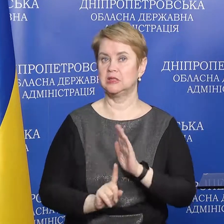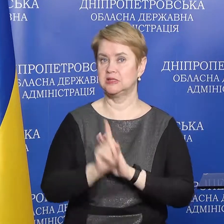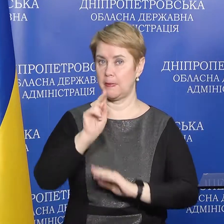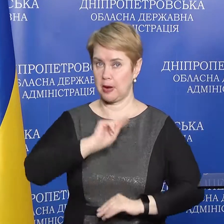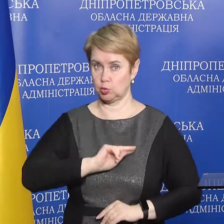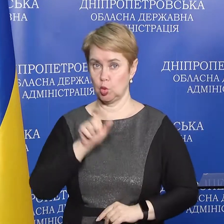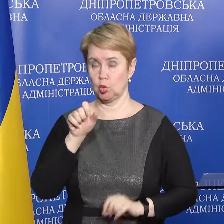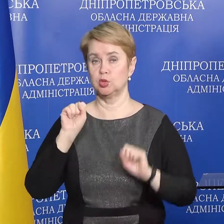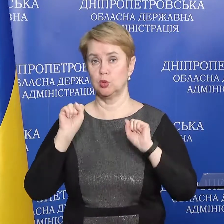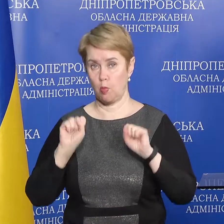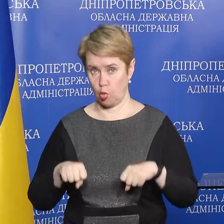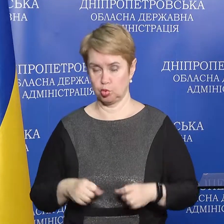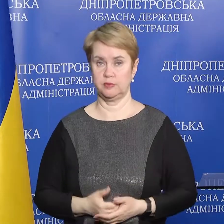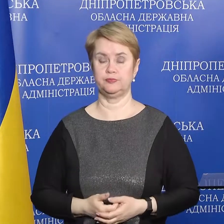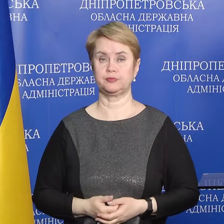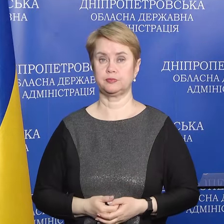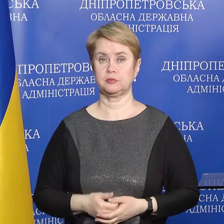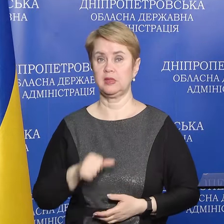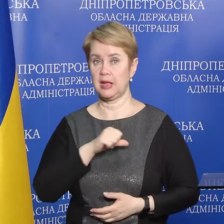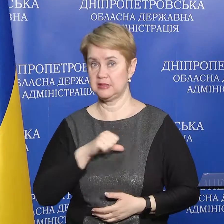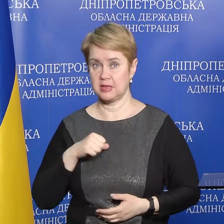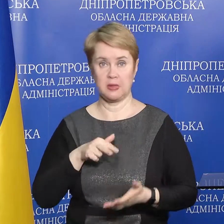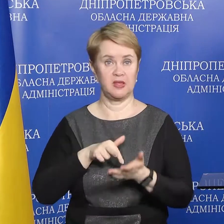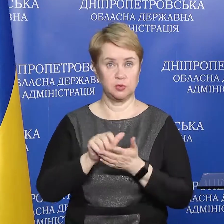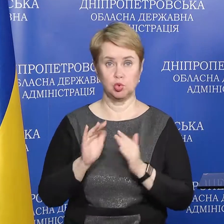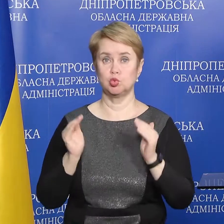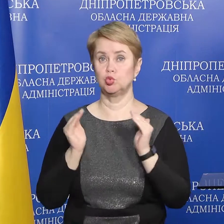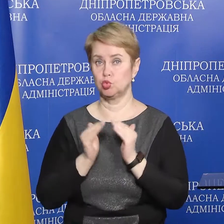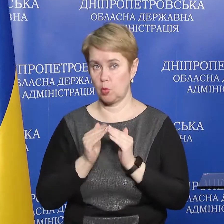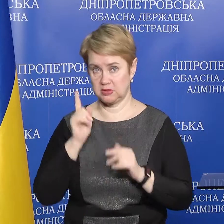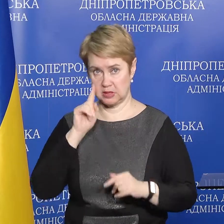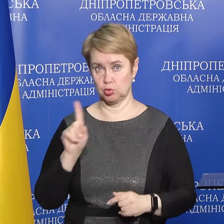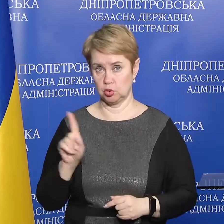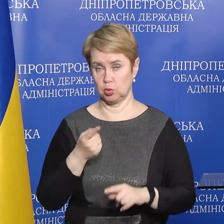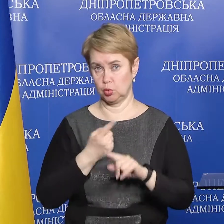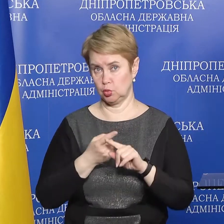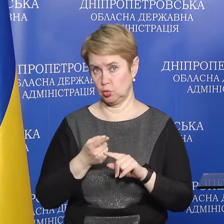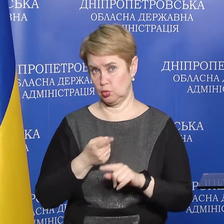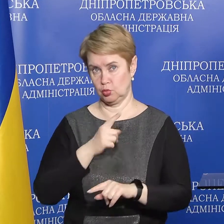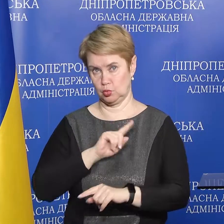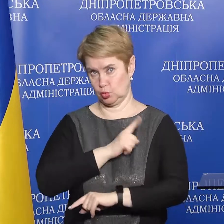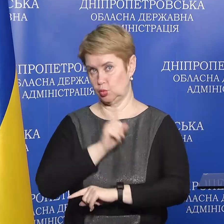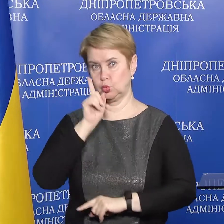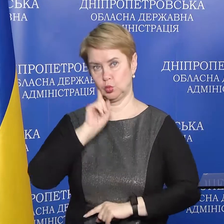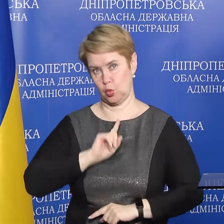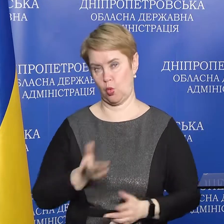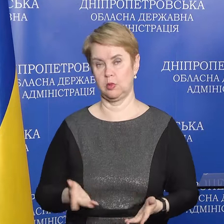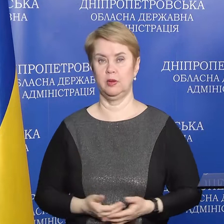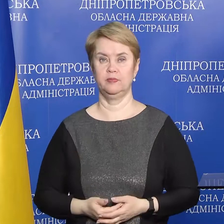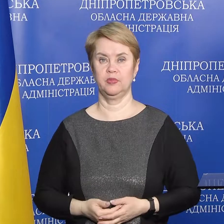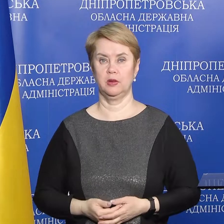і людина зможе сама, не виходячи з дому, ми знаємо, що це дуже удобно,